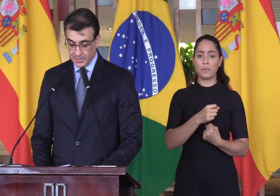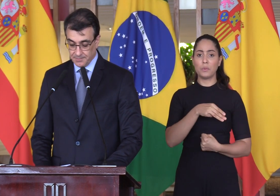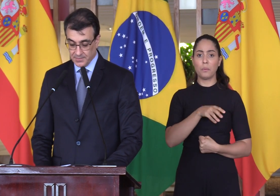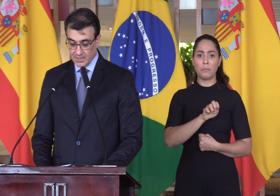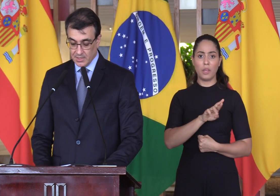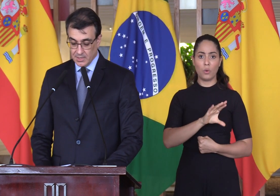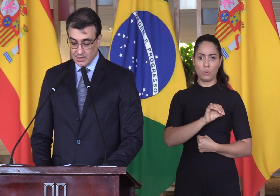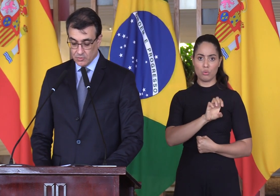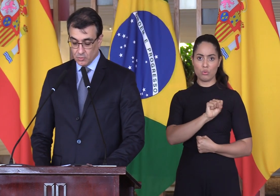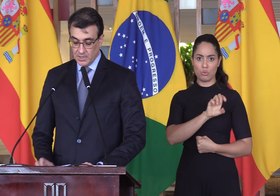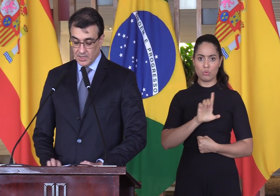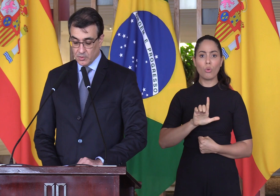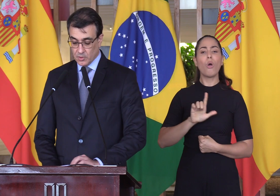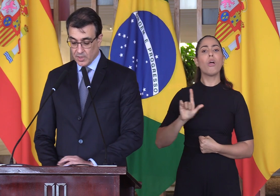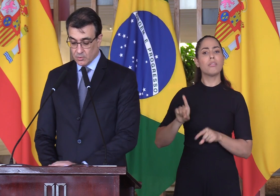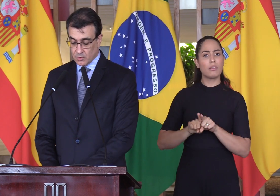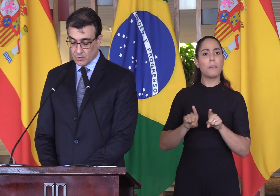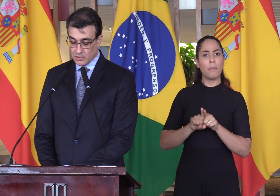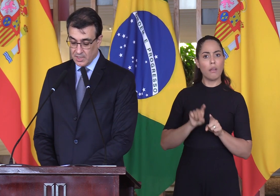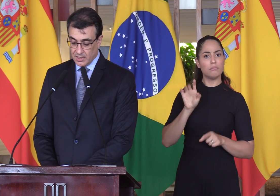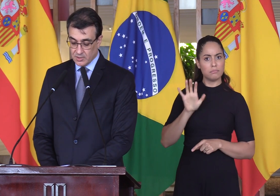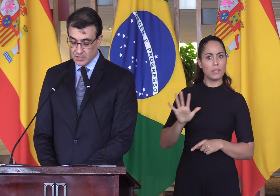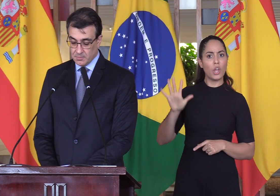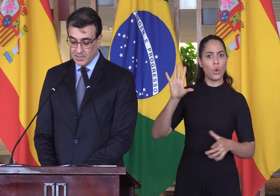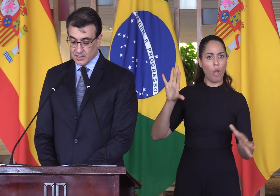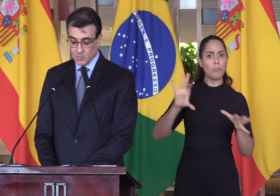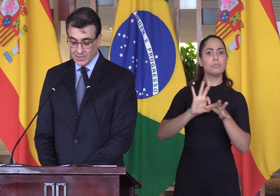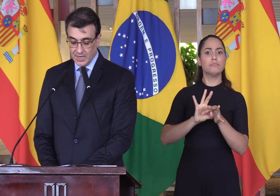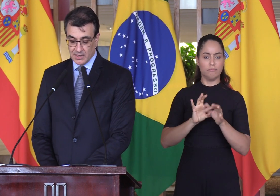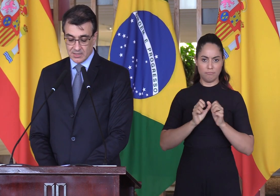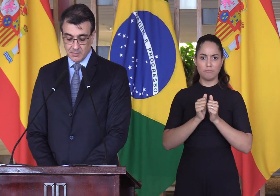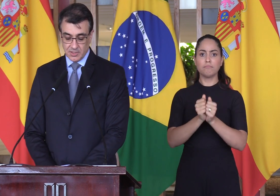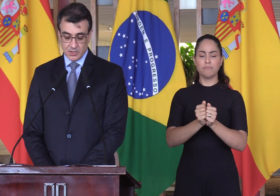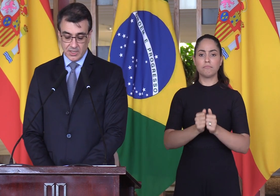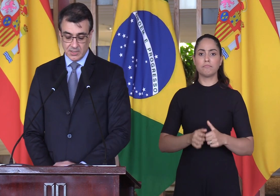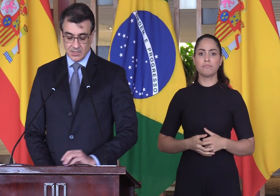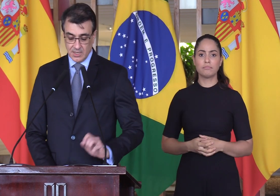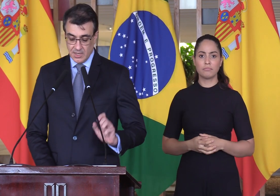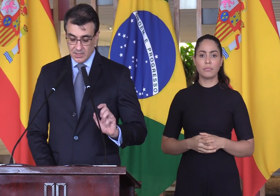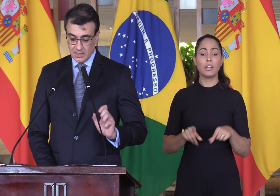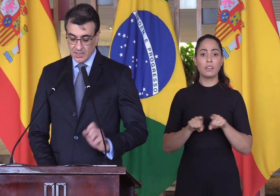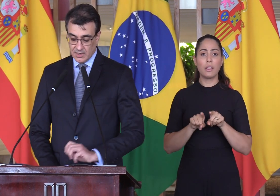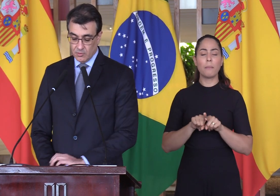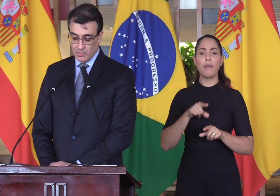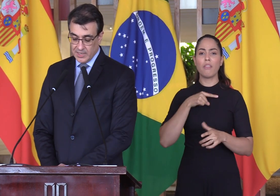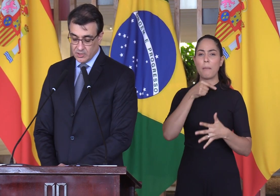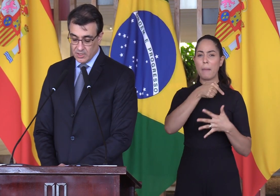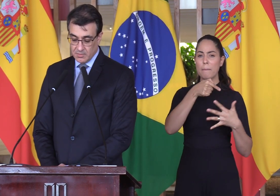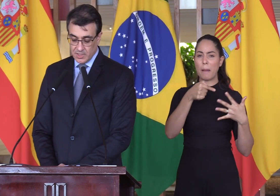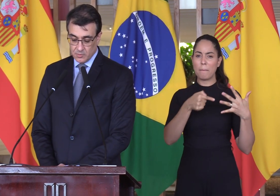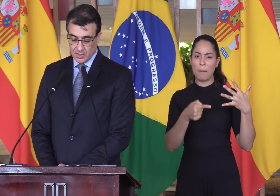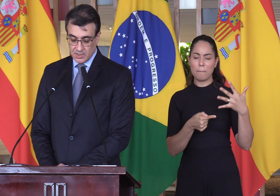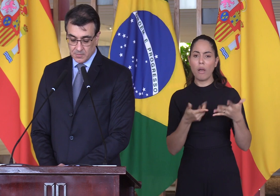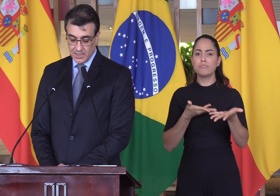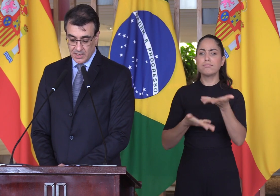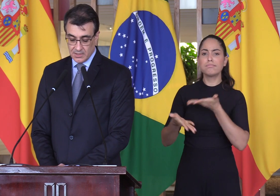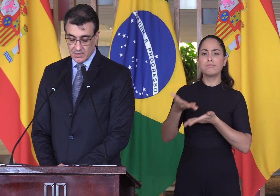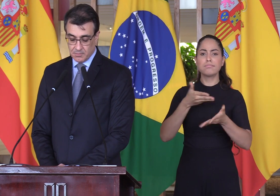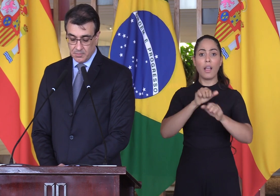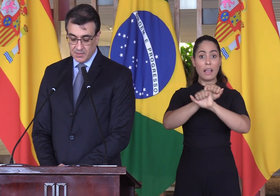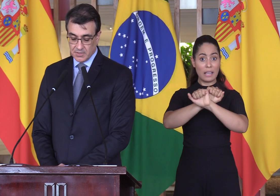União Europeia. Sublinho que o acordo contém disciplinas modernas e abrangentes, que trarão mais dinamismo,